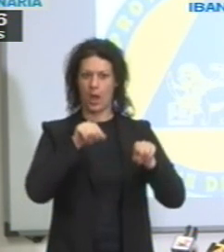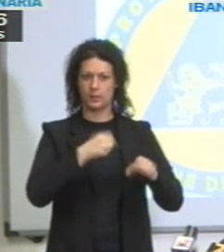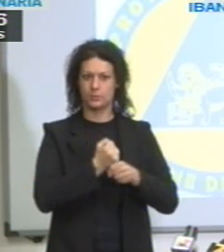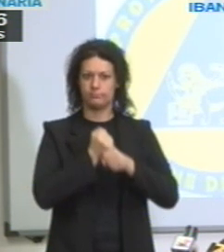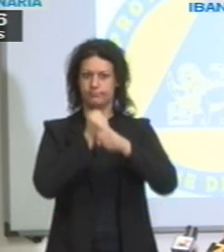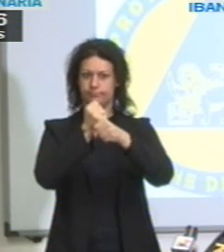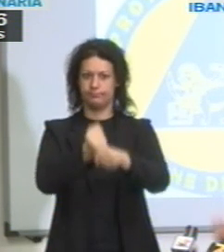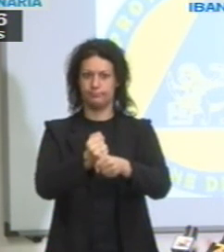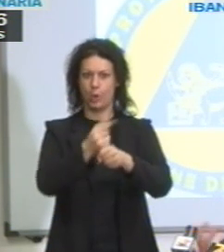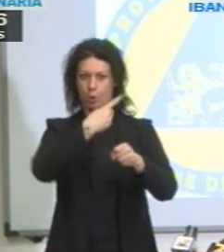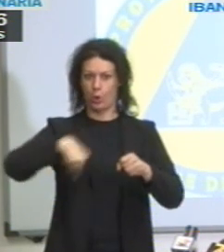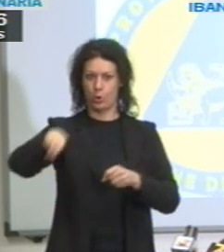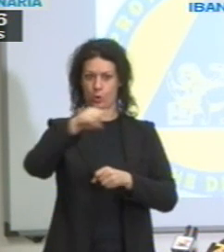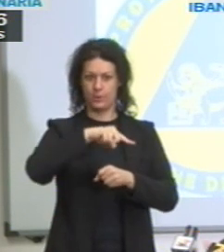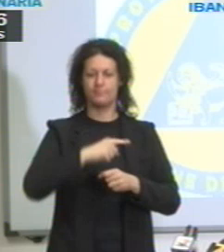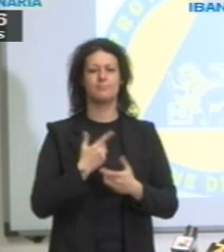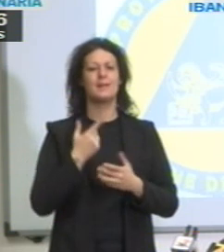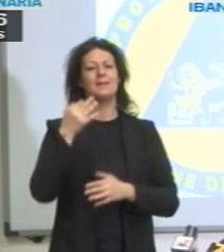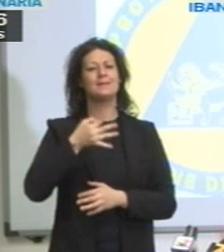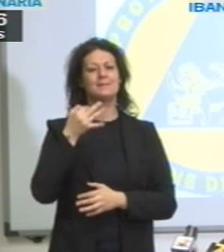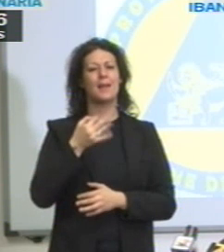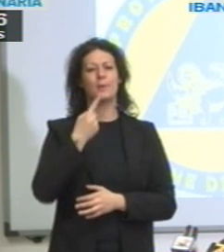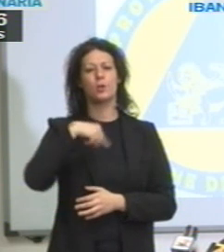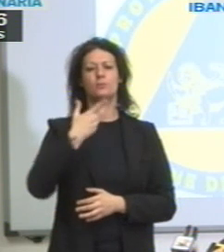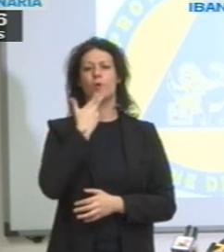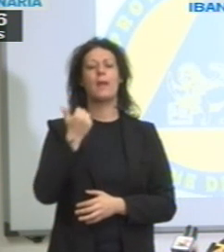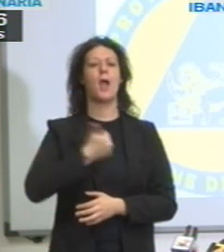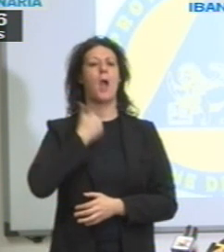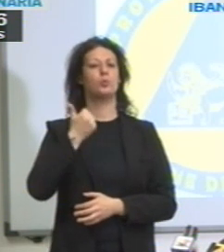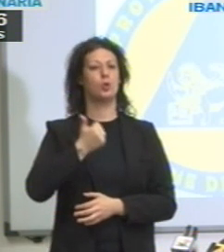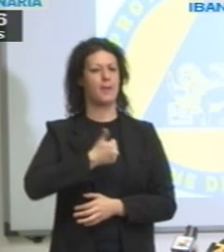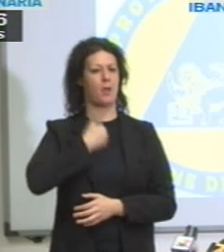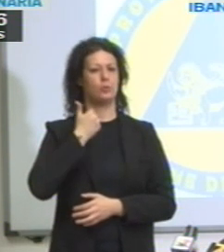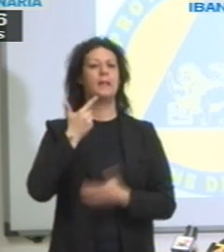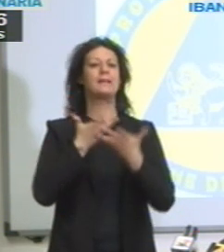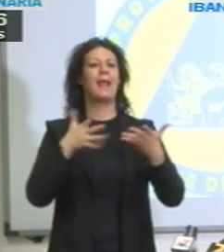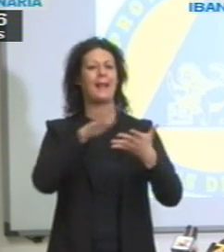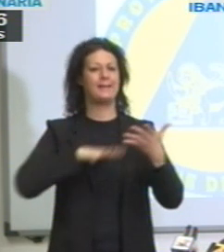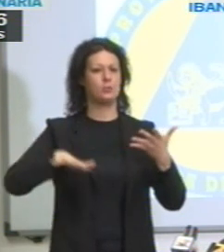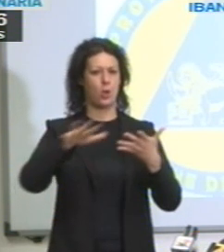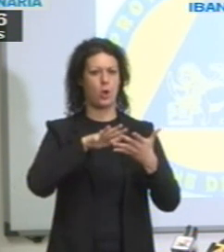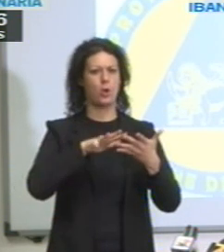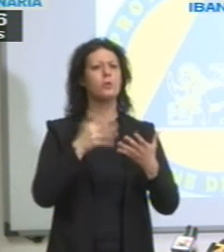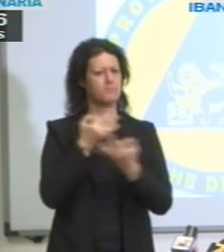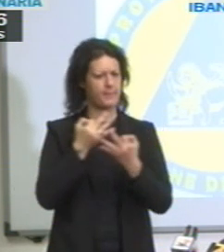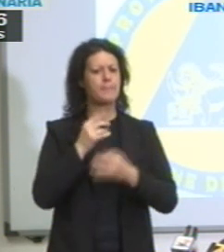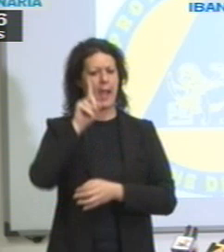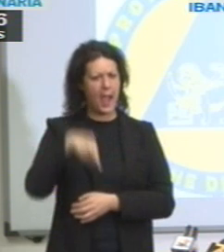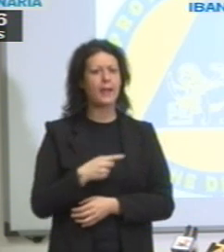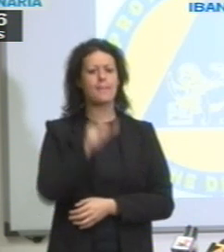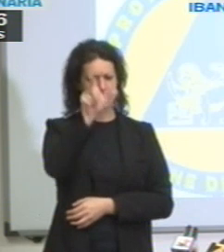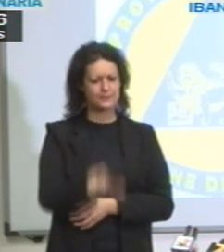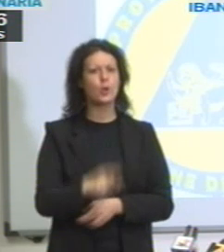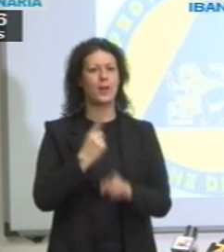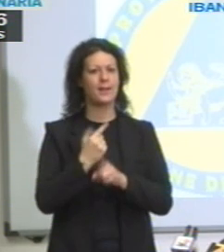Noi spesso rivendichiamo l'autonomia, no? C'è un'autonomia istituzionale dei territori, ma ce n'è anche una individuale, no? Quante